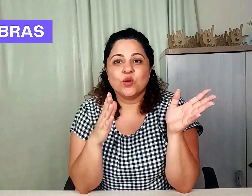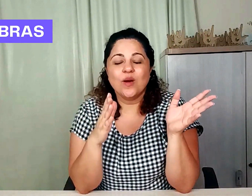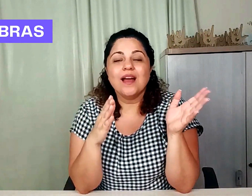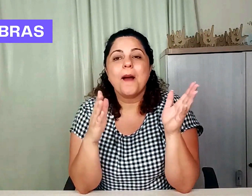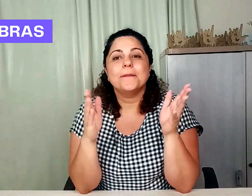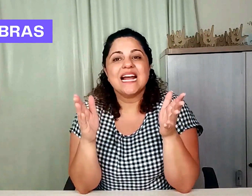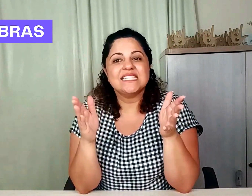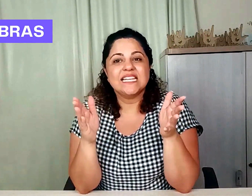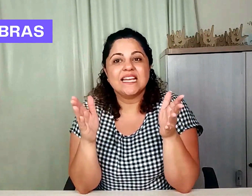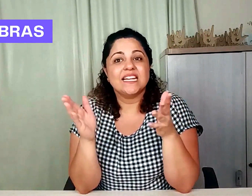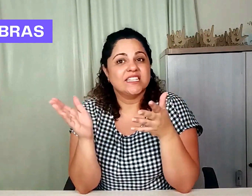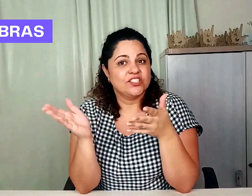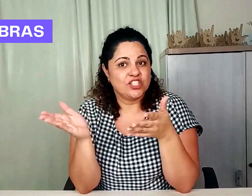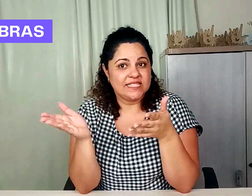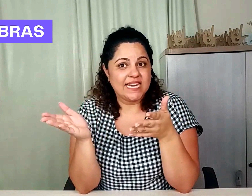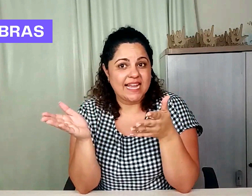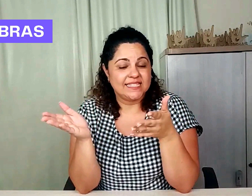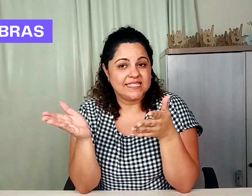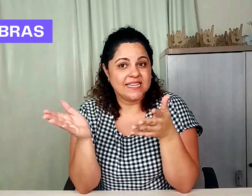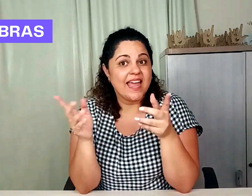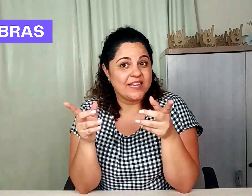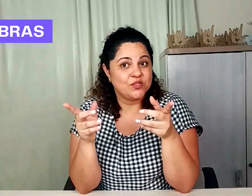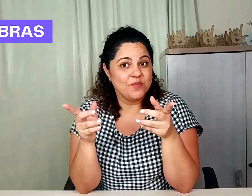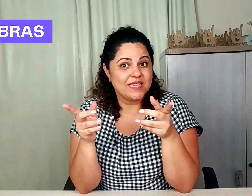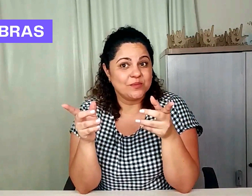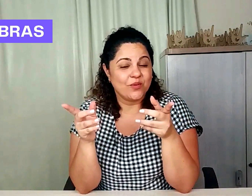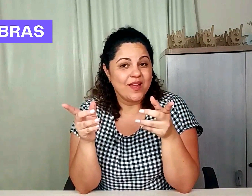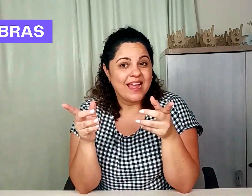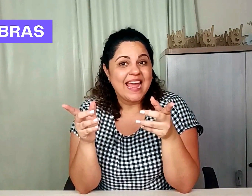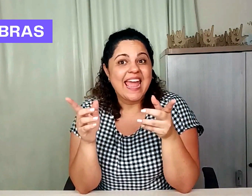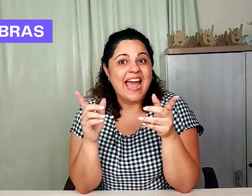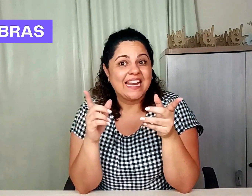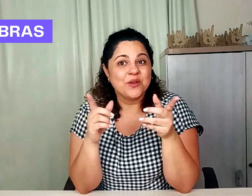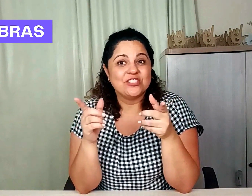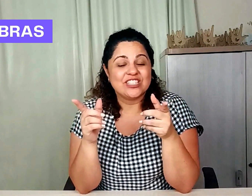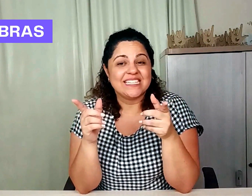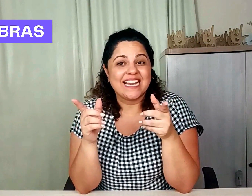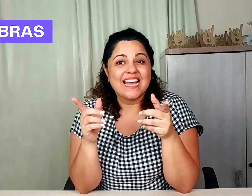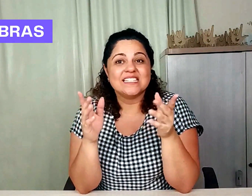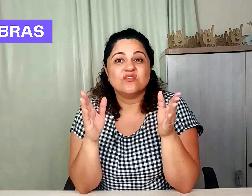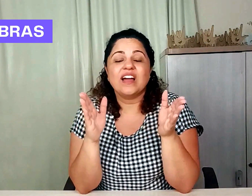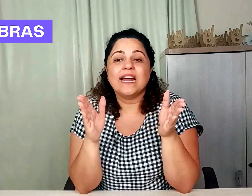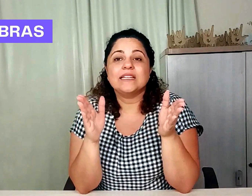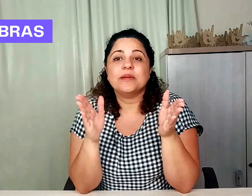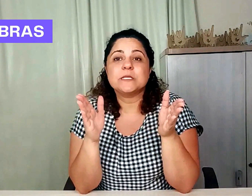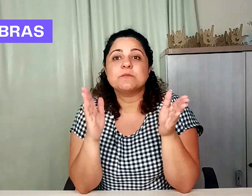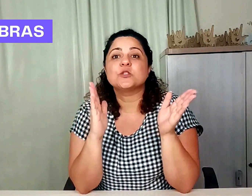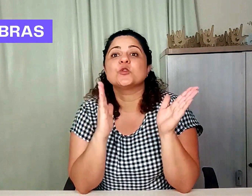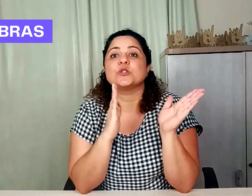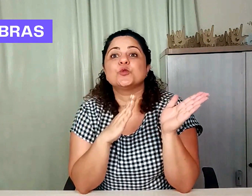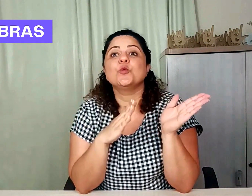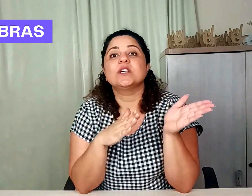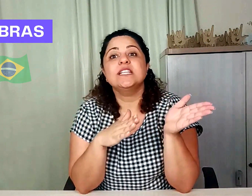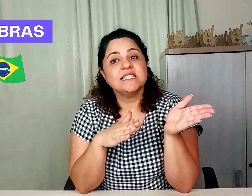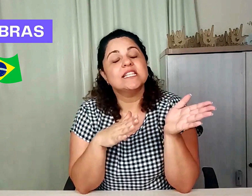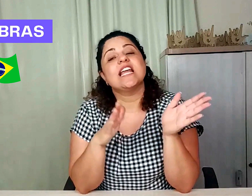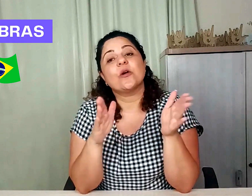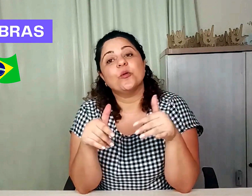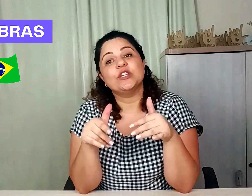Língua Brasileira de Sinais. É isso mesmo. É a língua de sinais falada pelas pessoas surdas e a